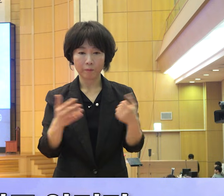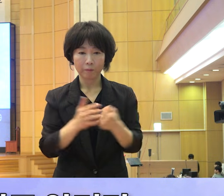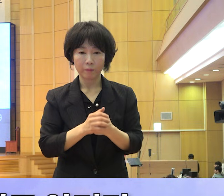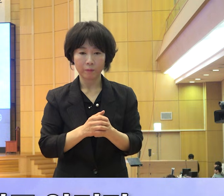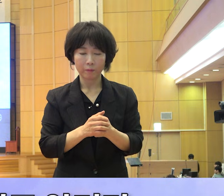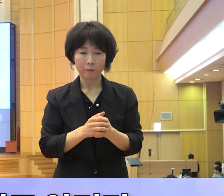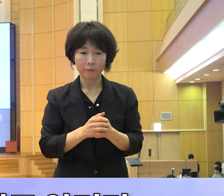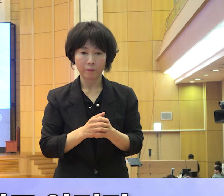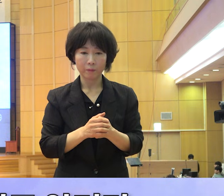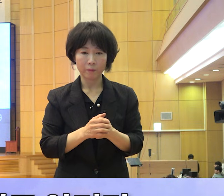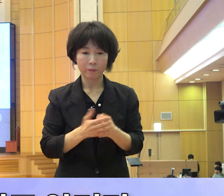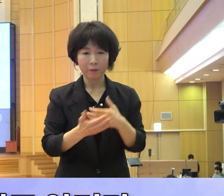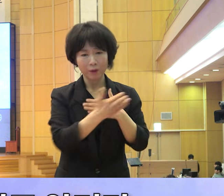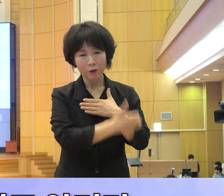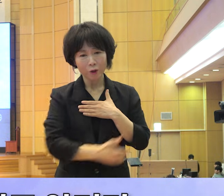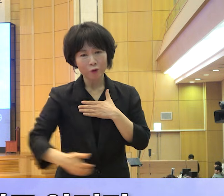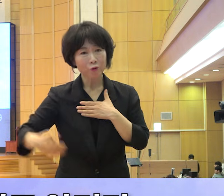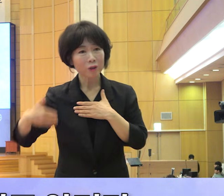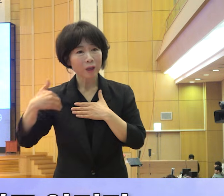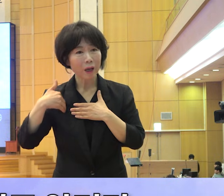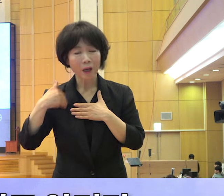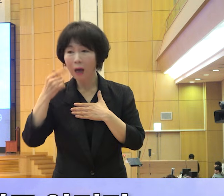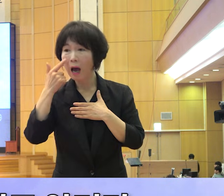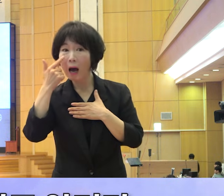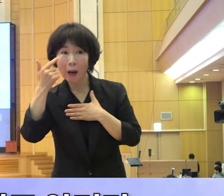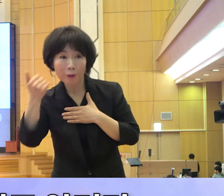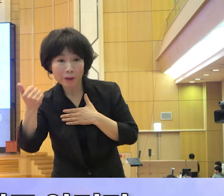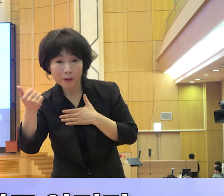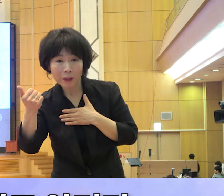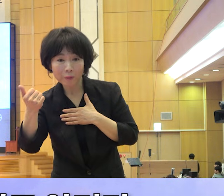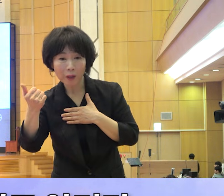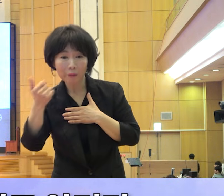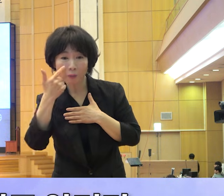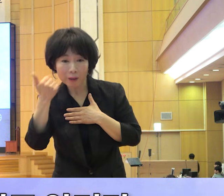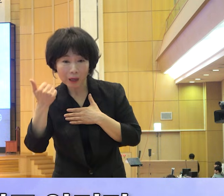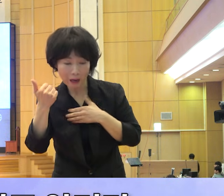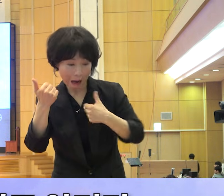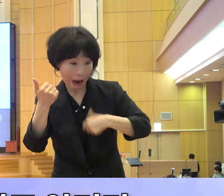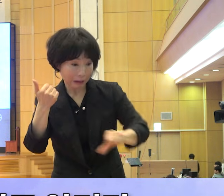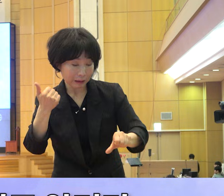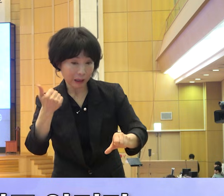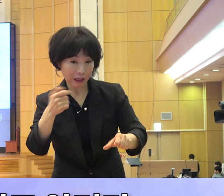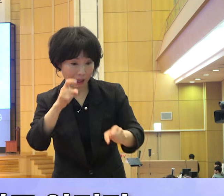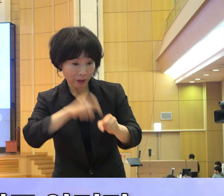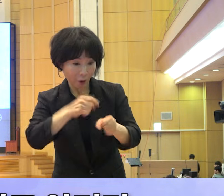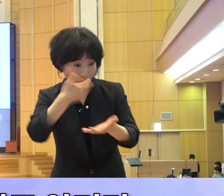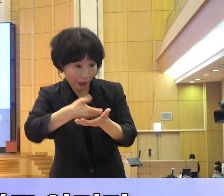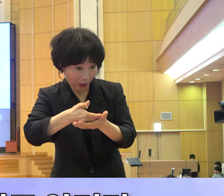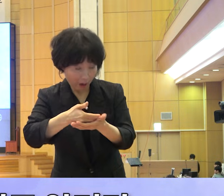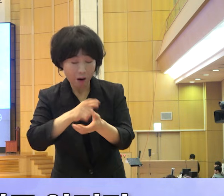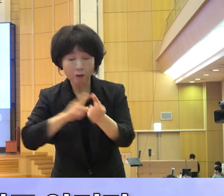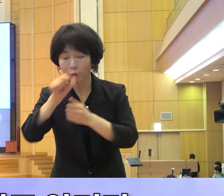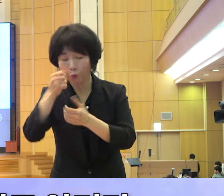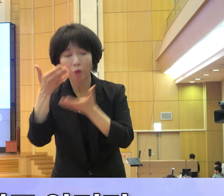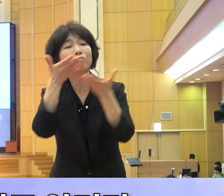육신의 아버지도 아들에게 떡 달라고 할 때 돌 주지 않고 더 좋은 걸 주는